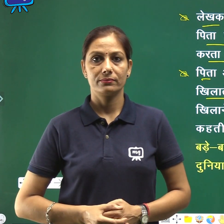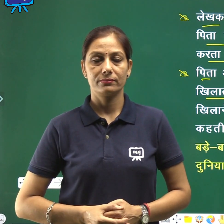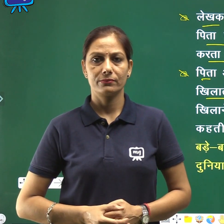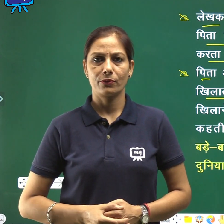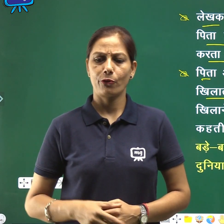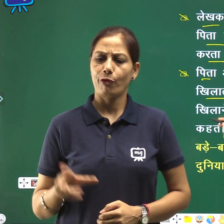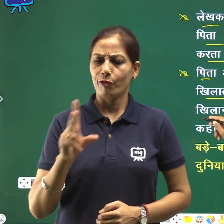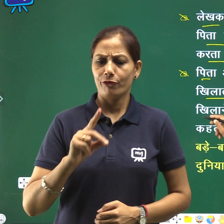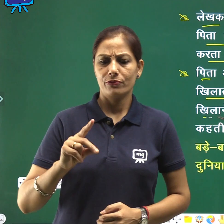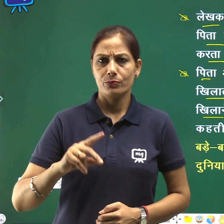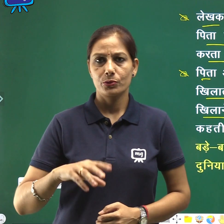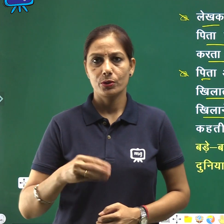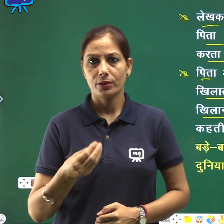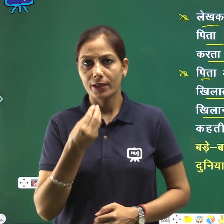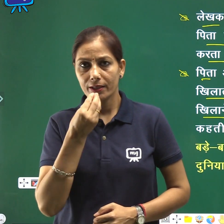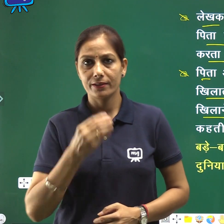फिर से खिलाने की